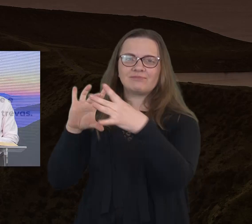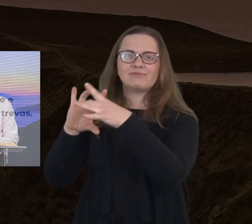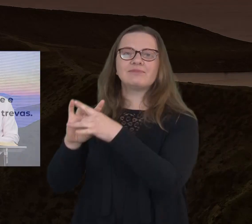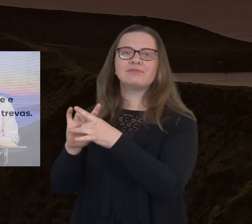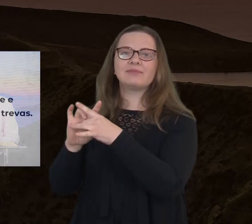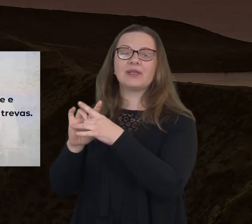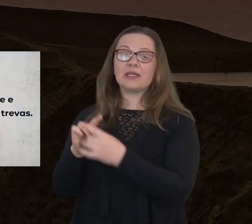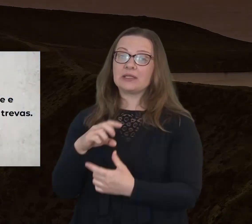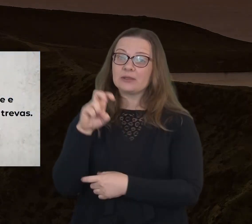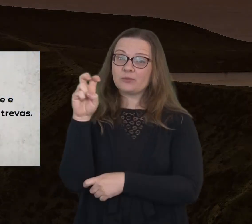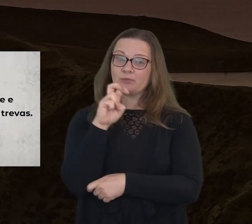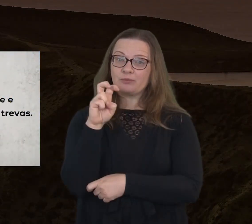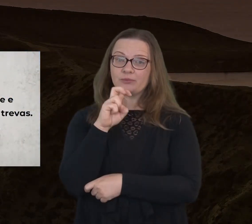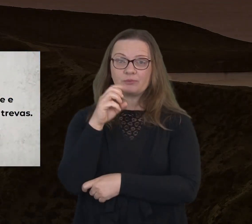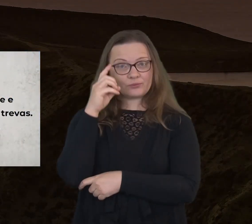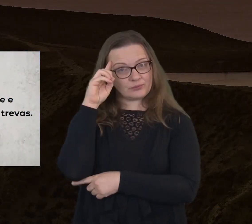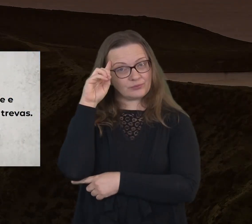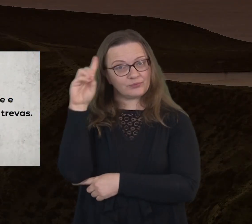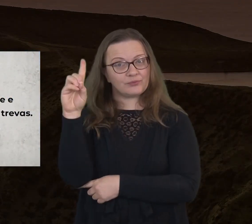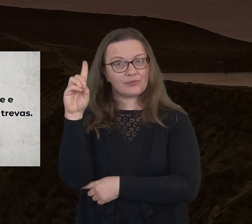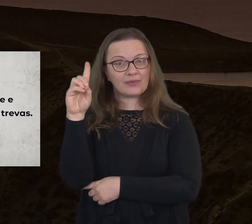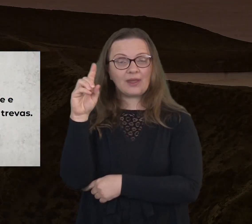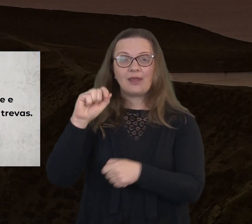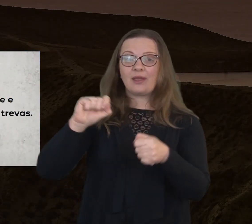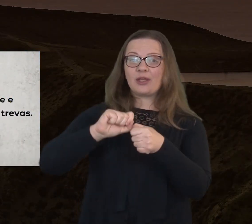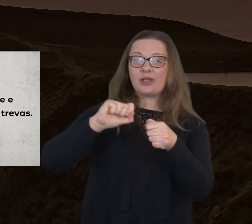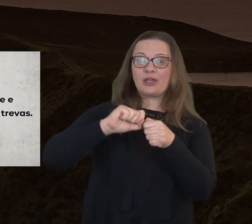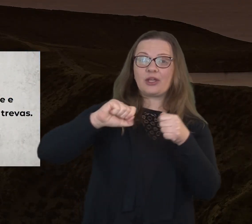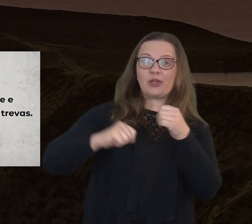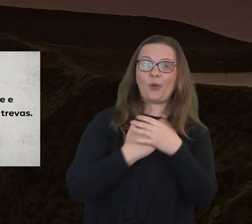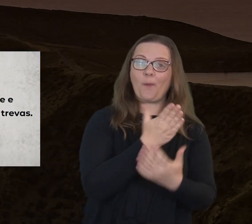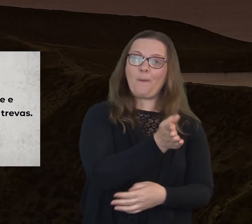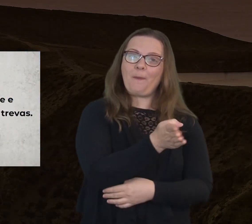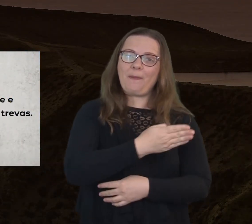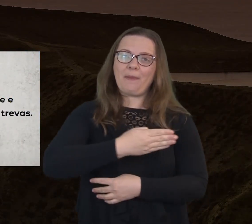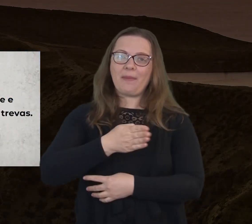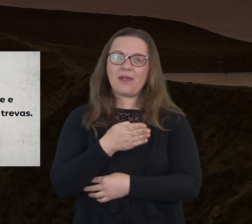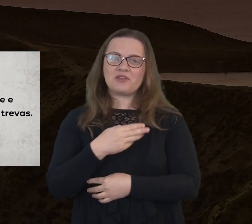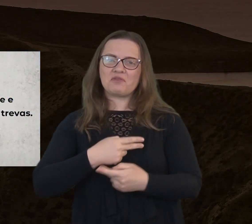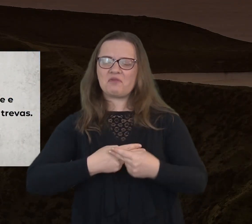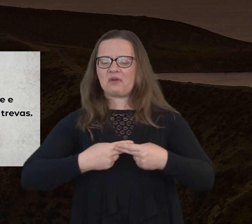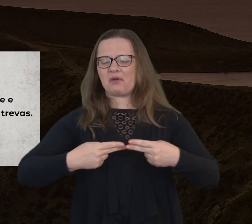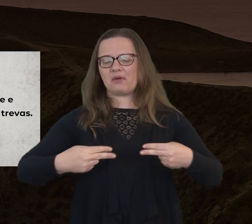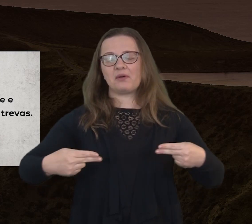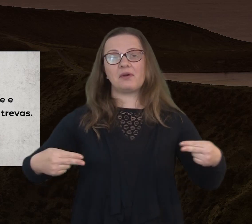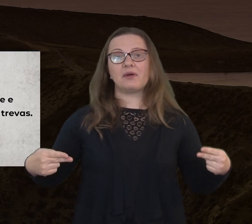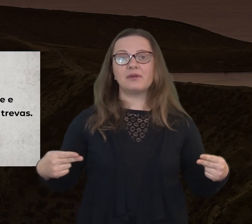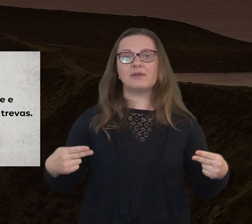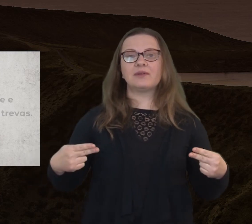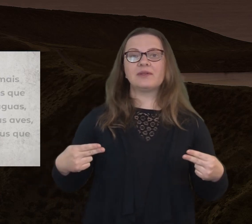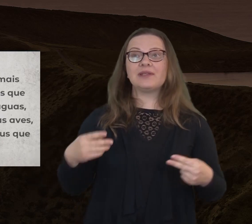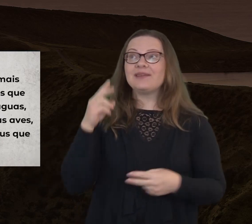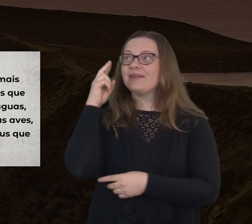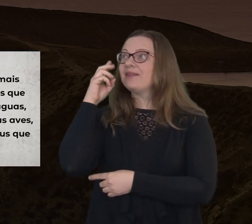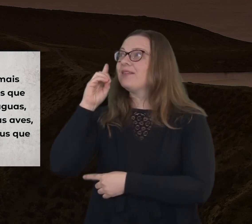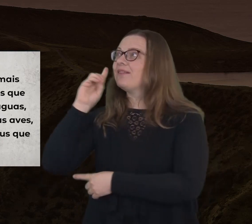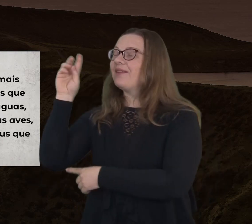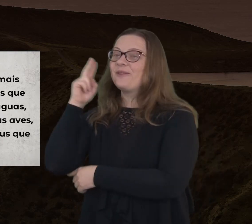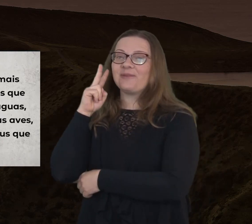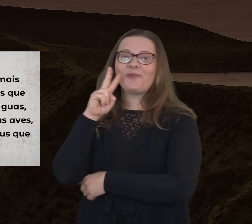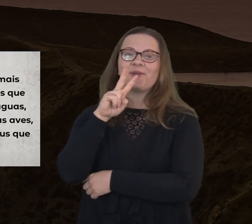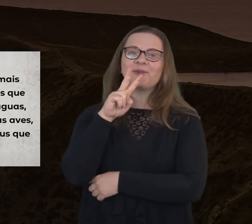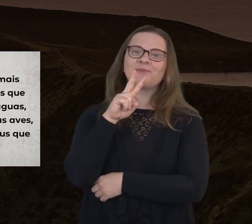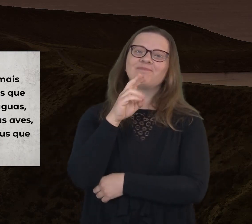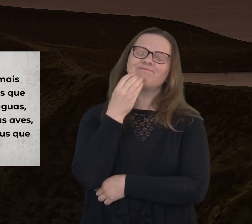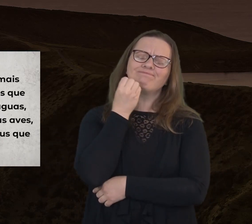quinto dia, né, ele também criou os grandes animais marinhos, etc, no versículo 21 no final. E viu Deus que isso